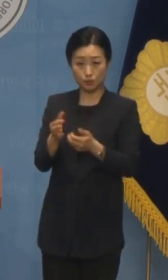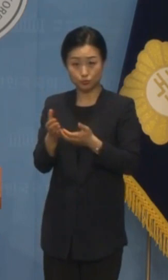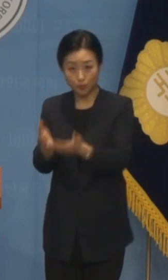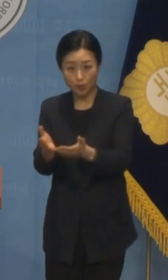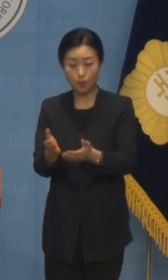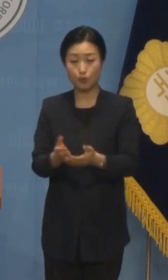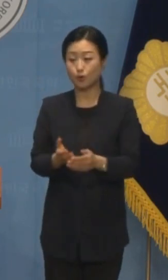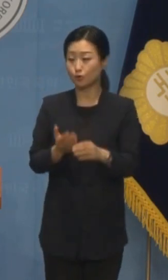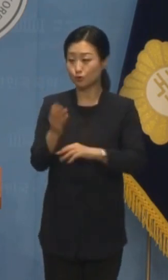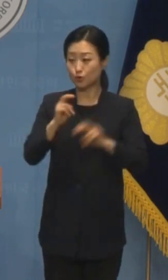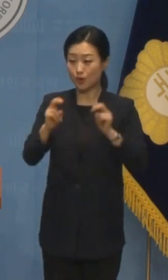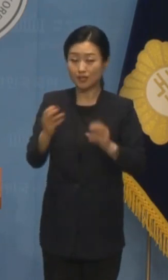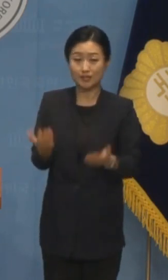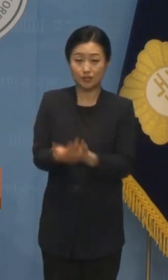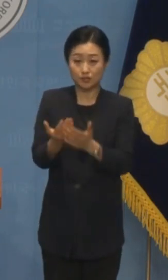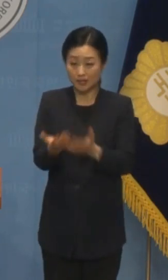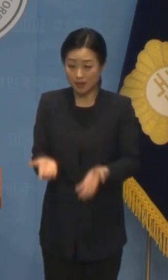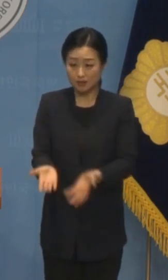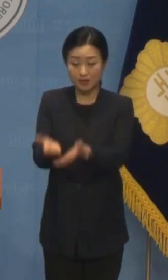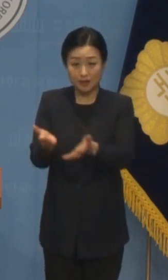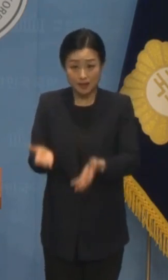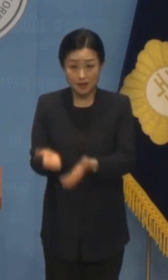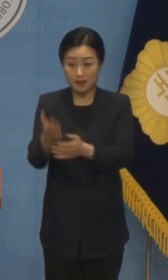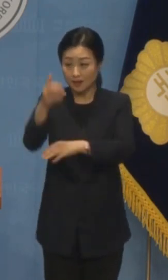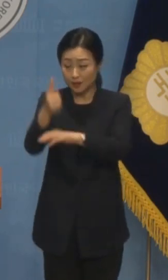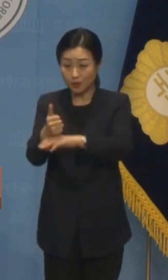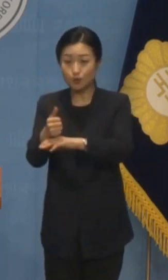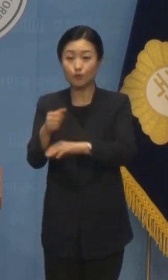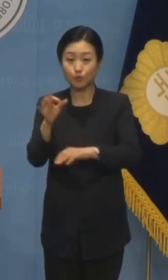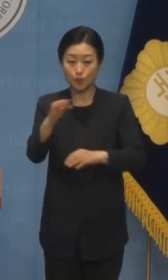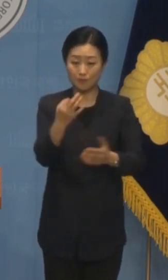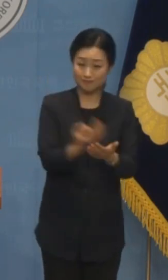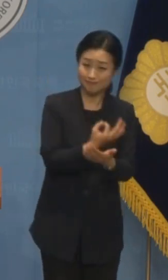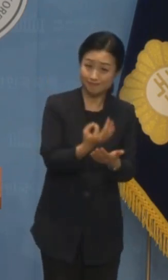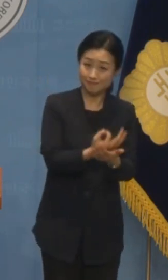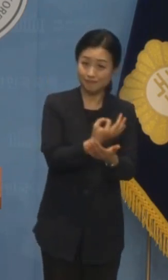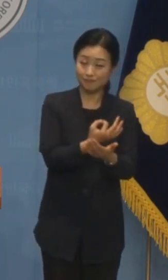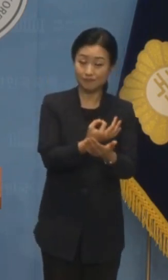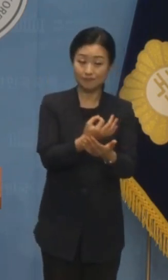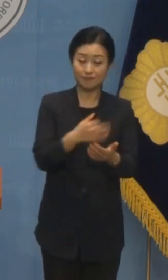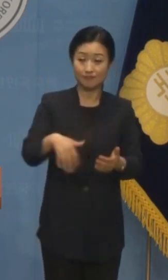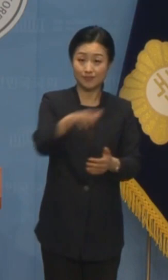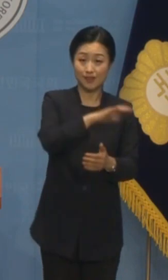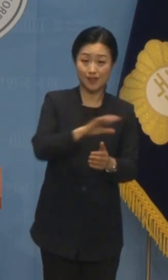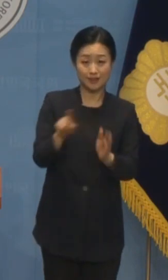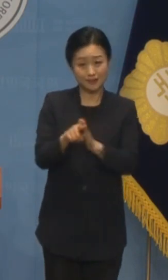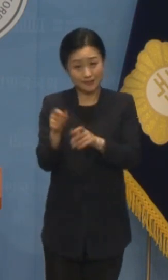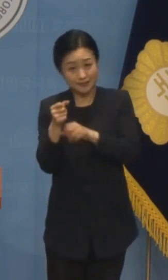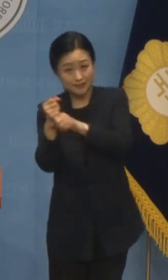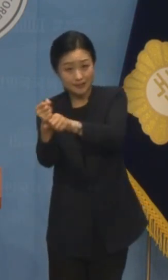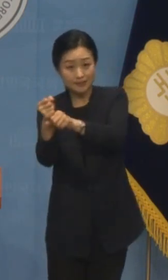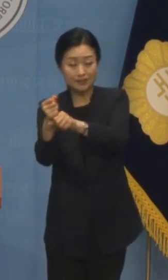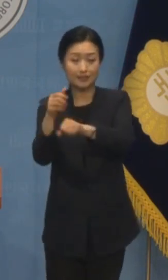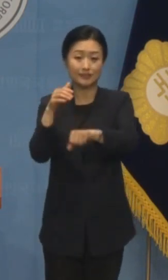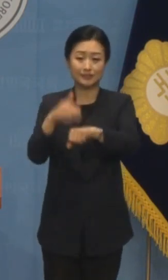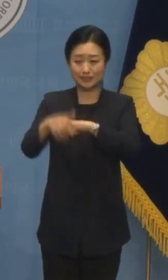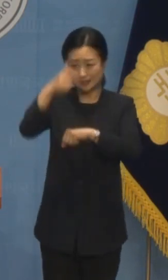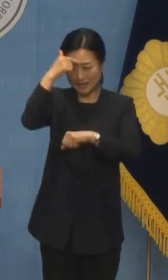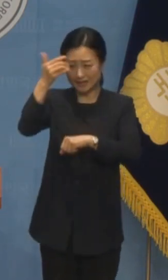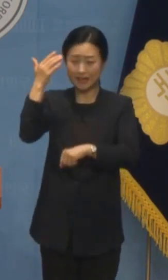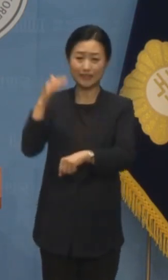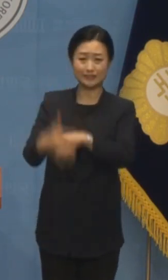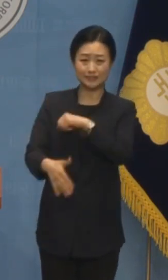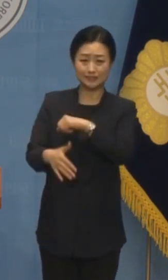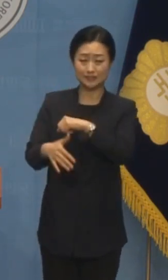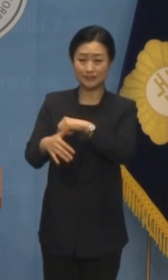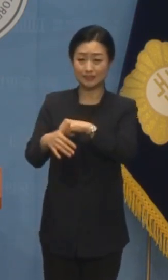쏟아붓고 수출 성장에 따른 낙수 효과에 국민의 소득과 후생을 전적으로 의존하는 그런 낡은 모델을 다